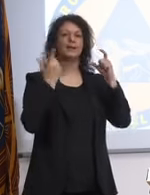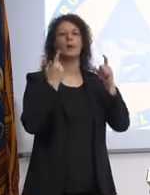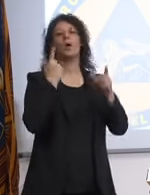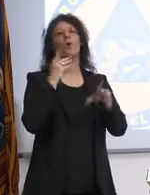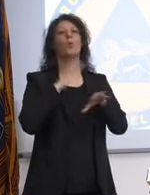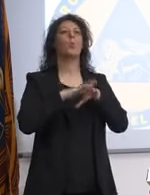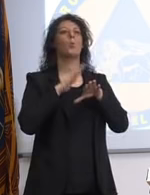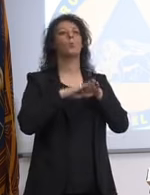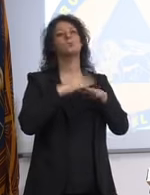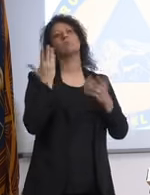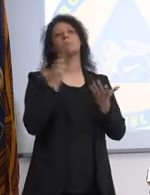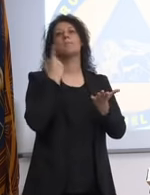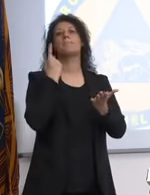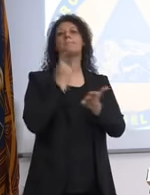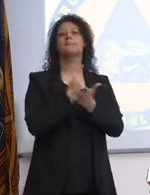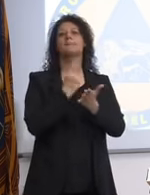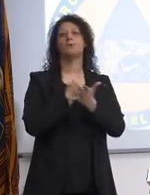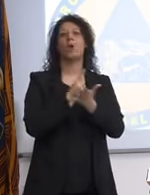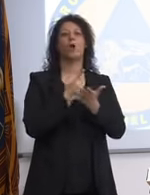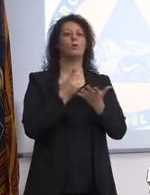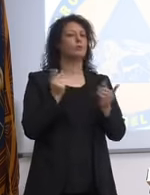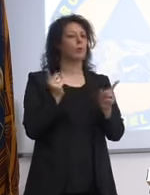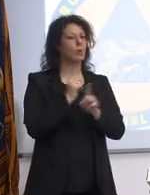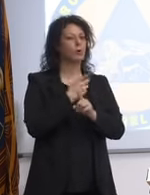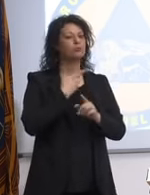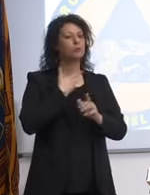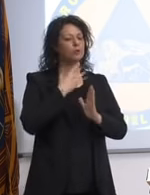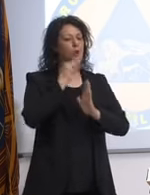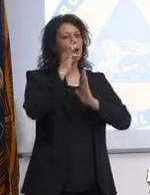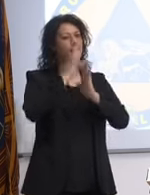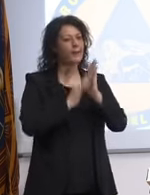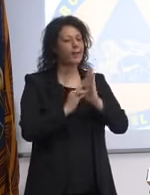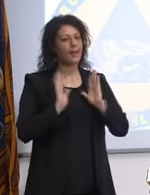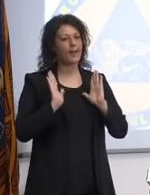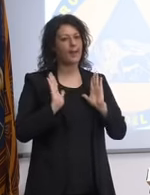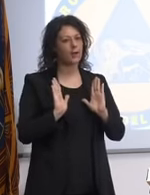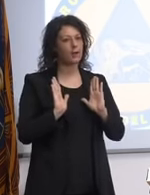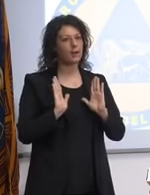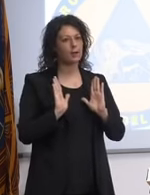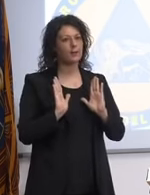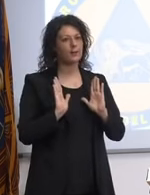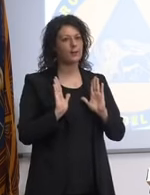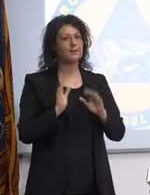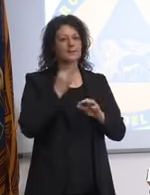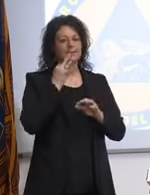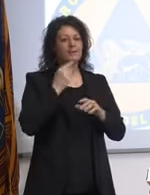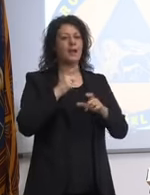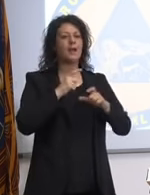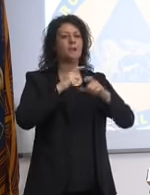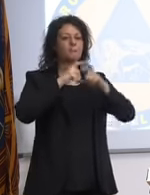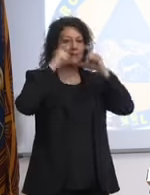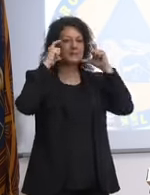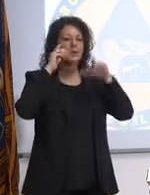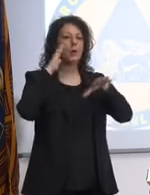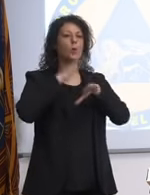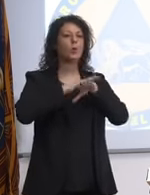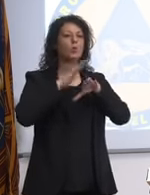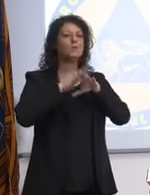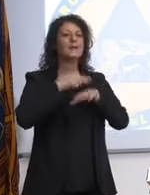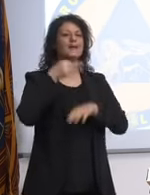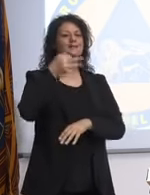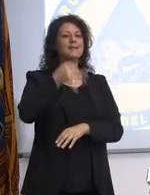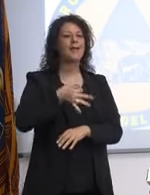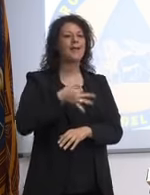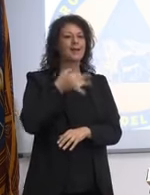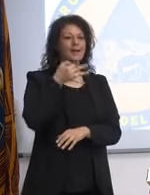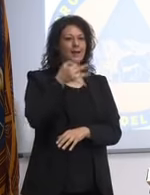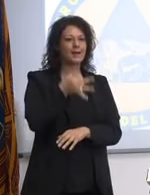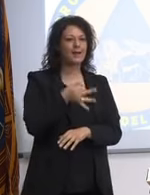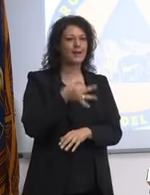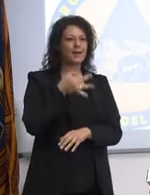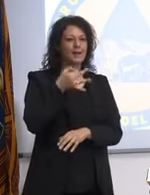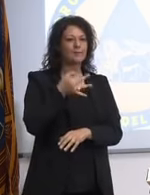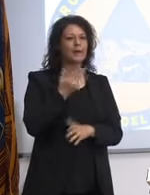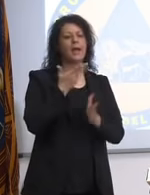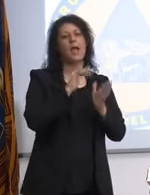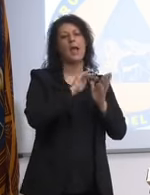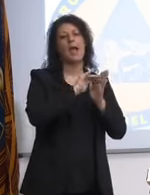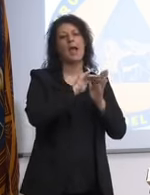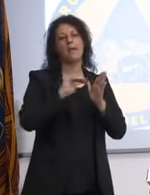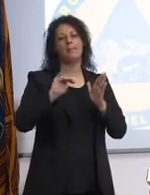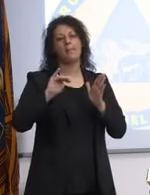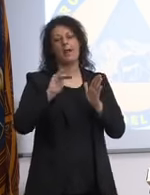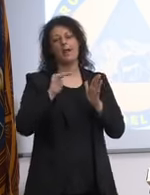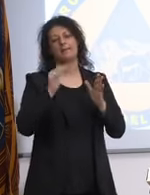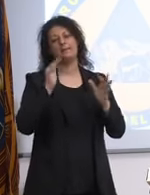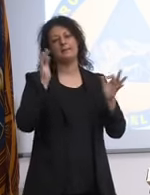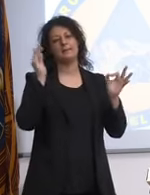regole per utilizzare la mascherina, che sono quelle di indossarla sempre, ovviamente fatto salvo quando uno deve bere